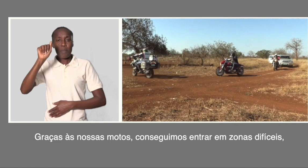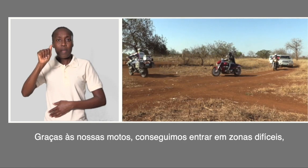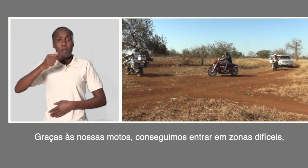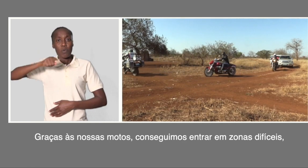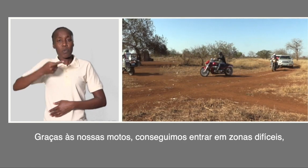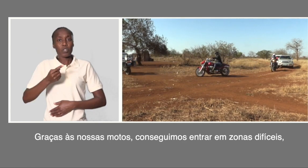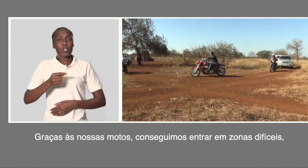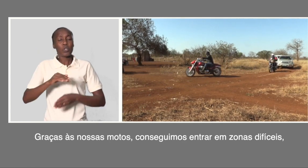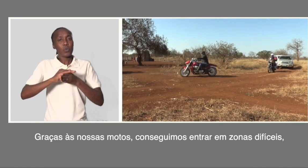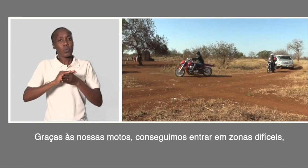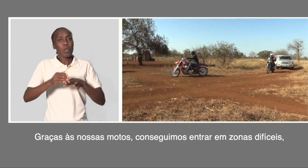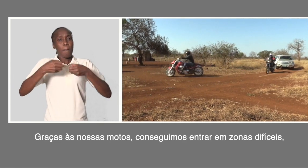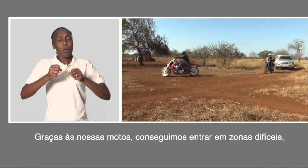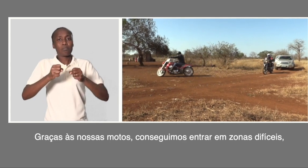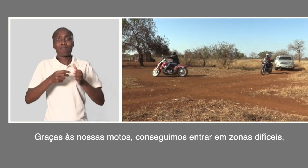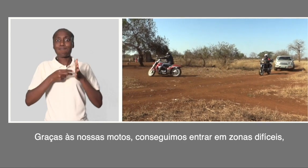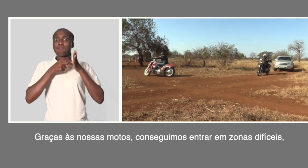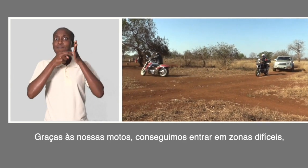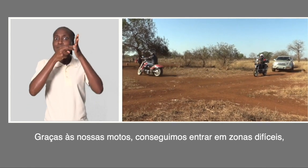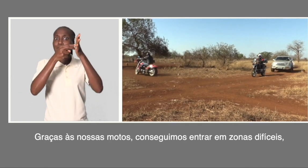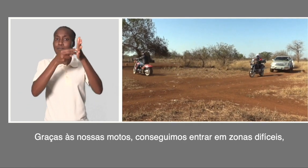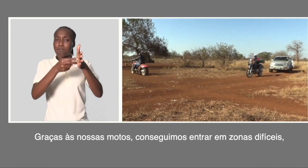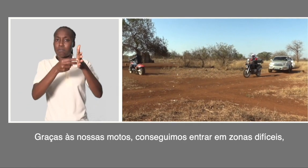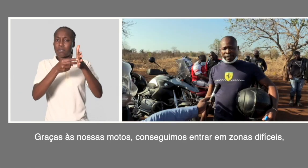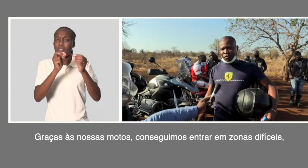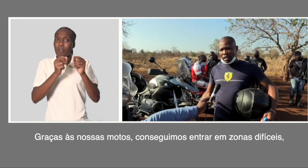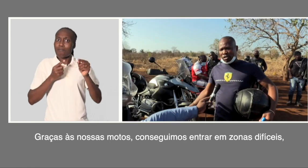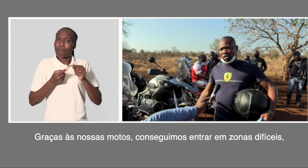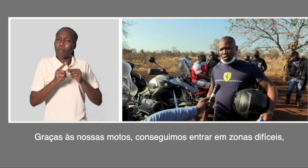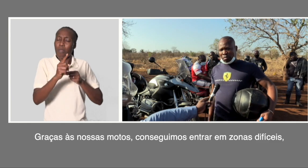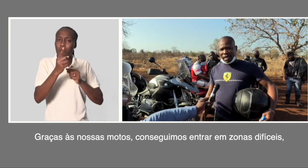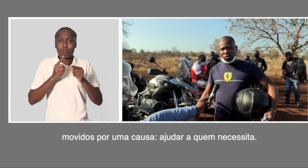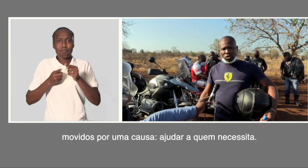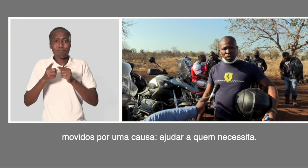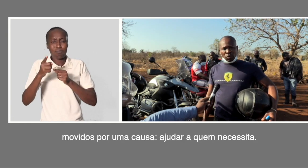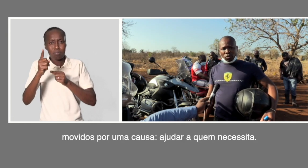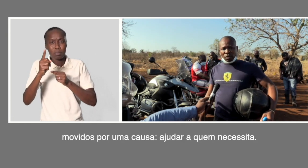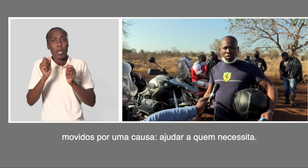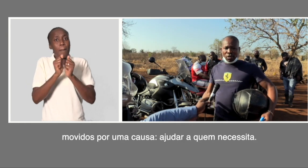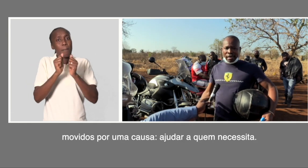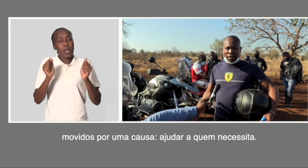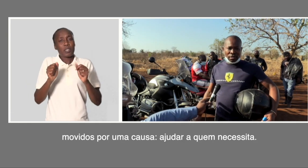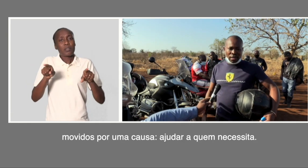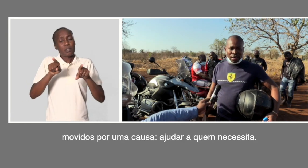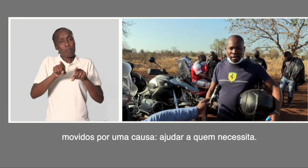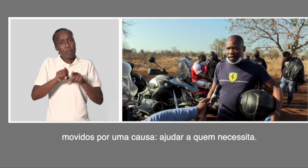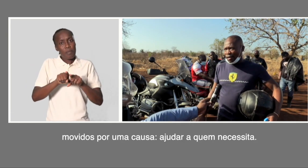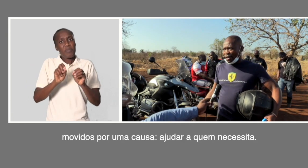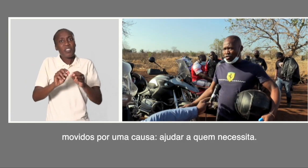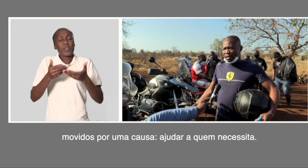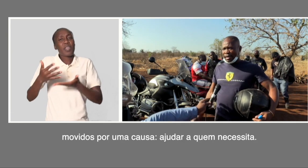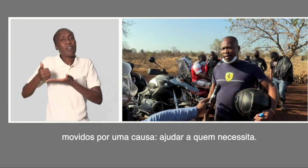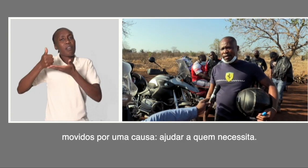nós conseguimos invadir e entrar em zonas difíceis, mas tudo isso é a procura de uma única causa, que é